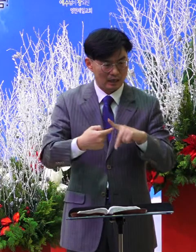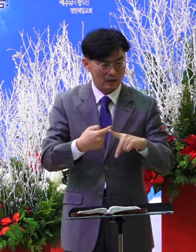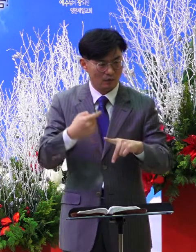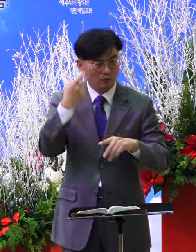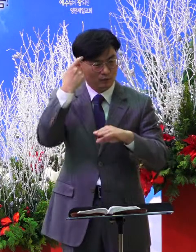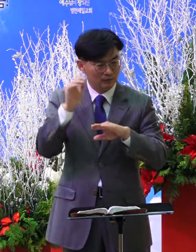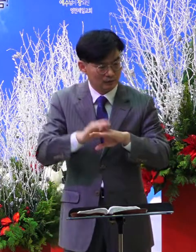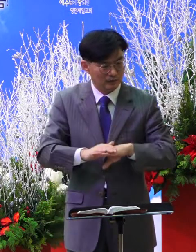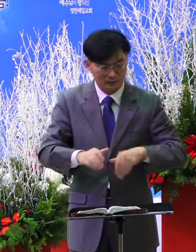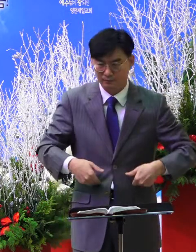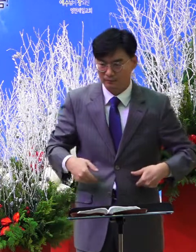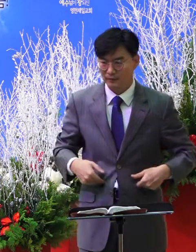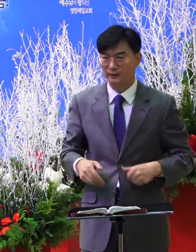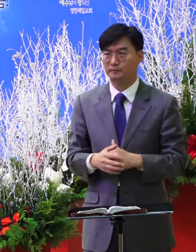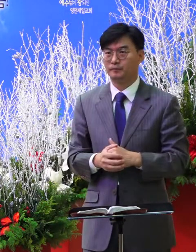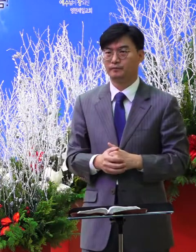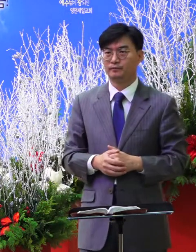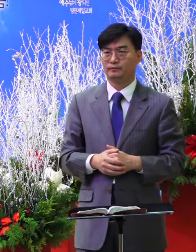그런데 여러분,